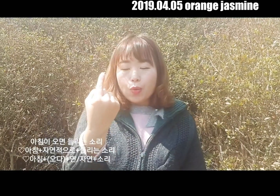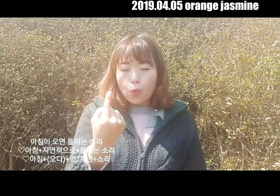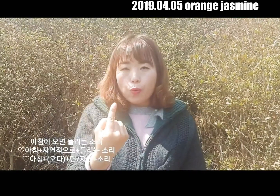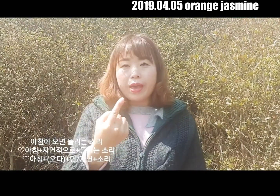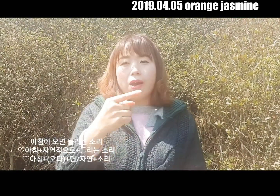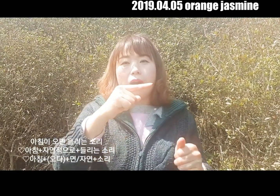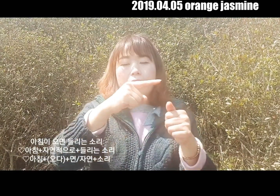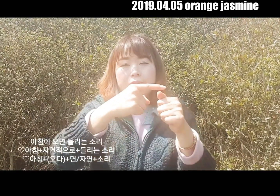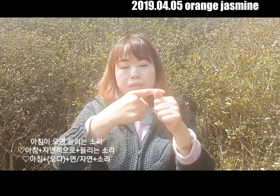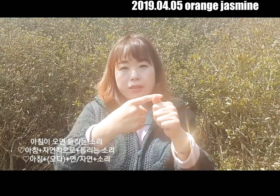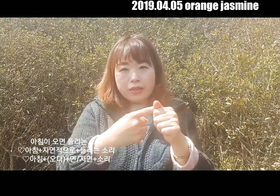아침이 오면